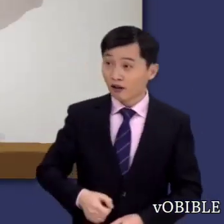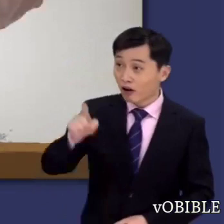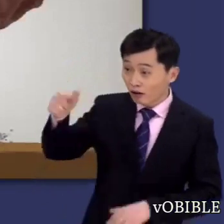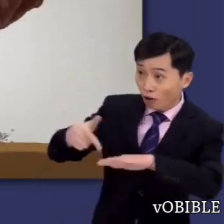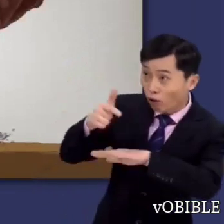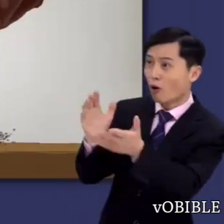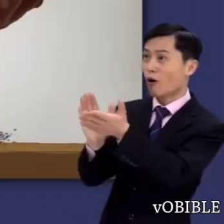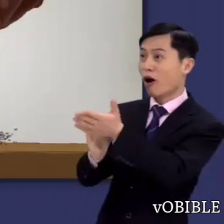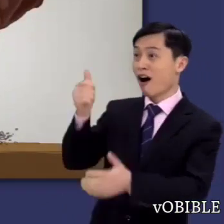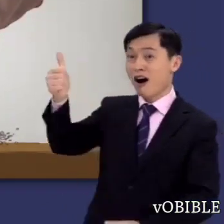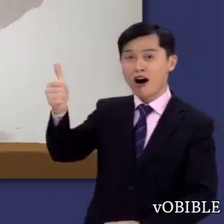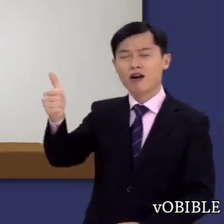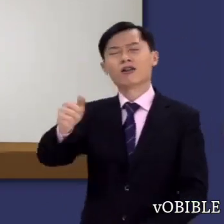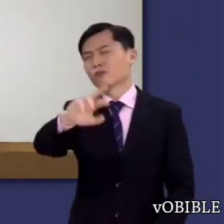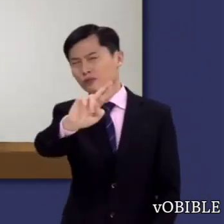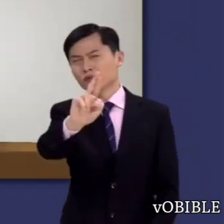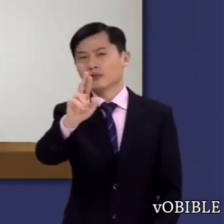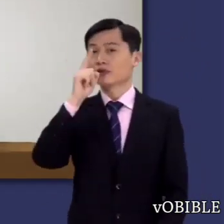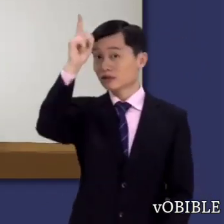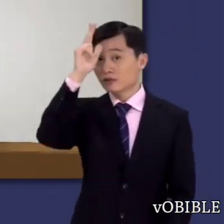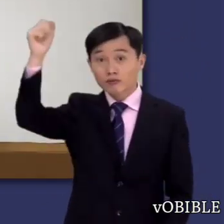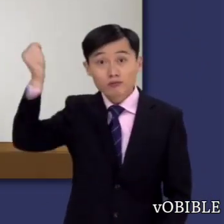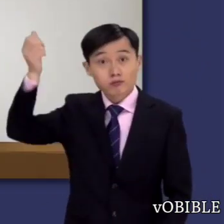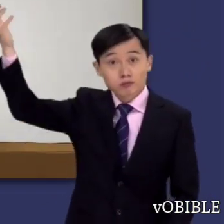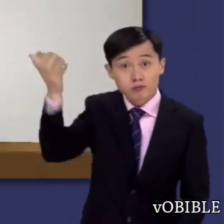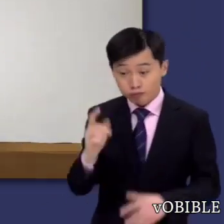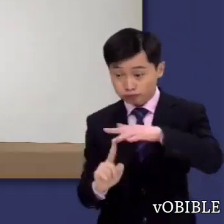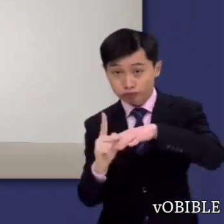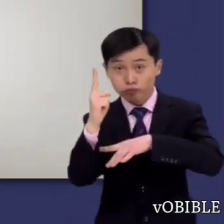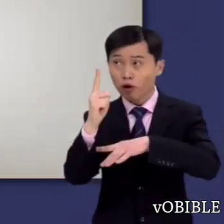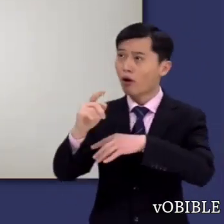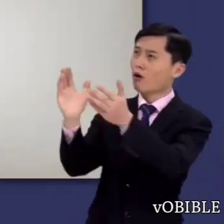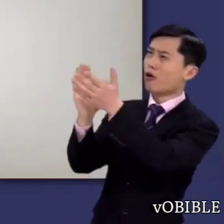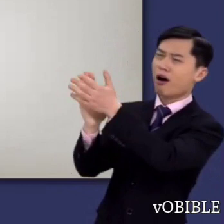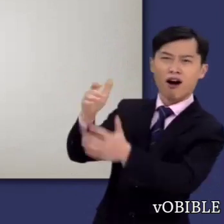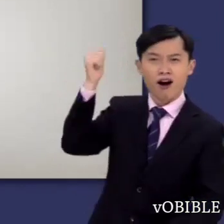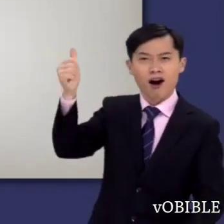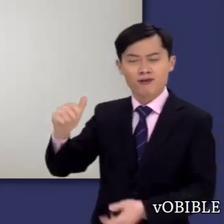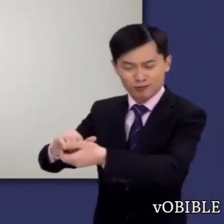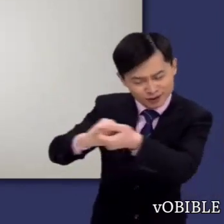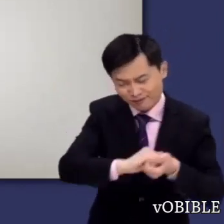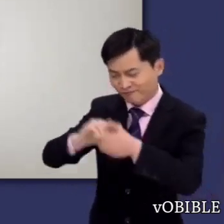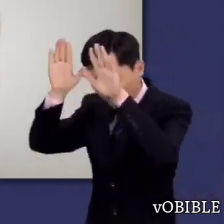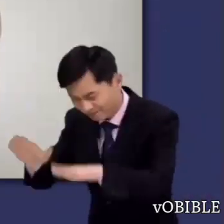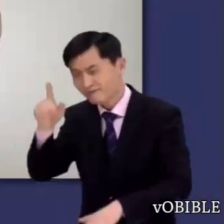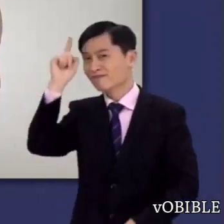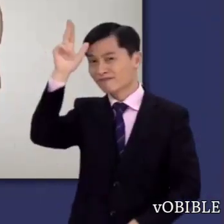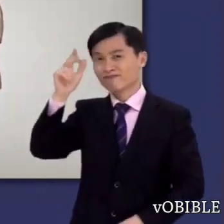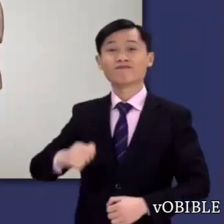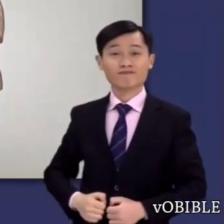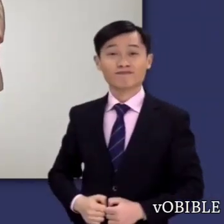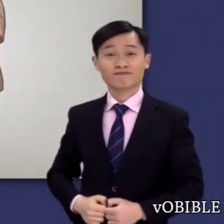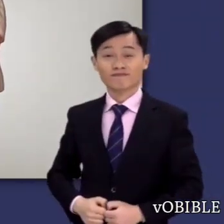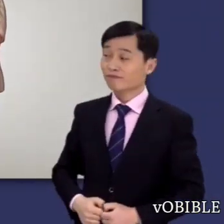成生长的是上帝，因此不要推崇人。第五和第六章，保罗听说会